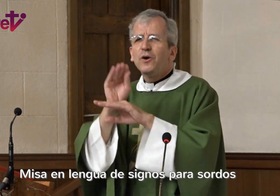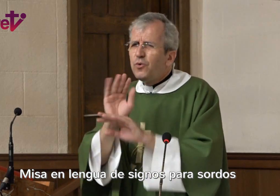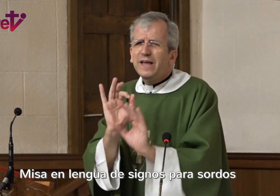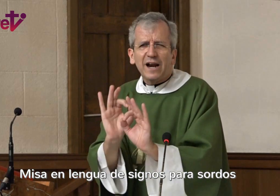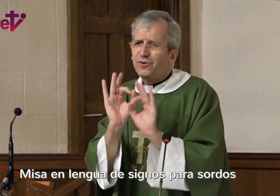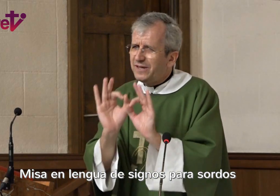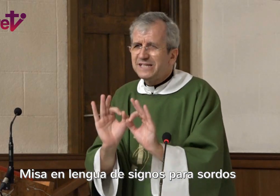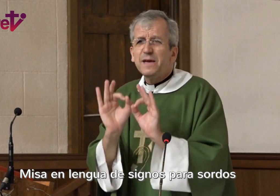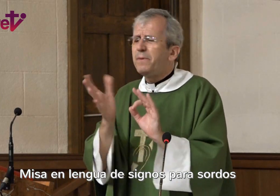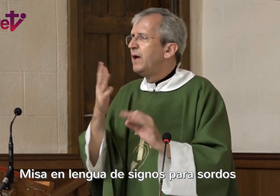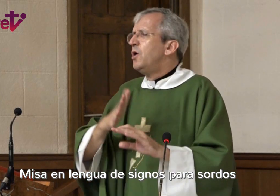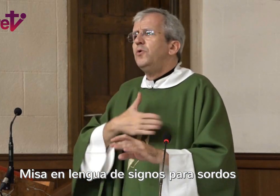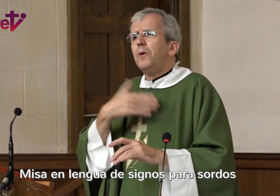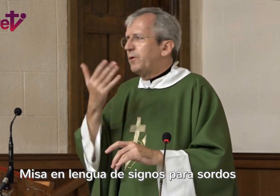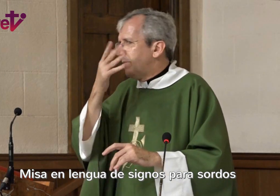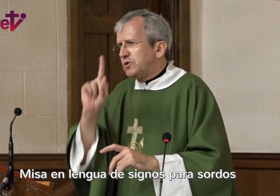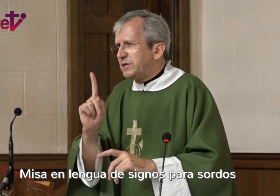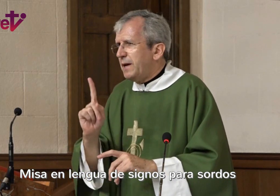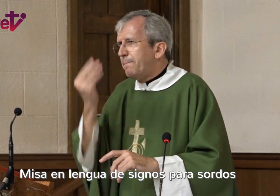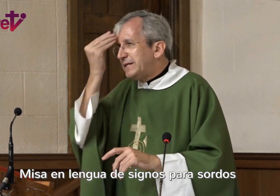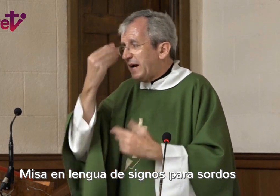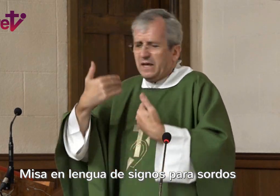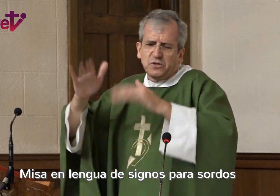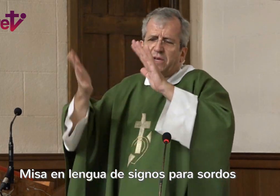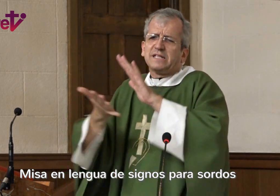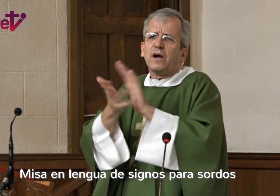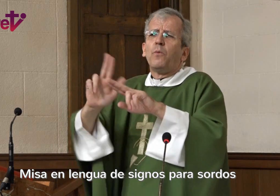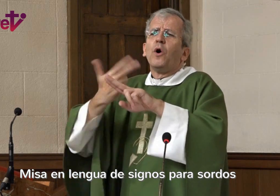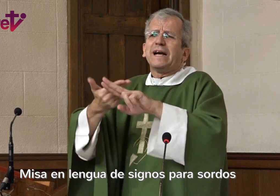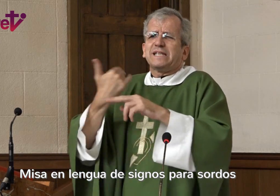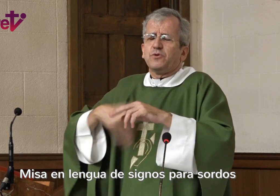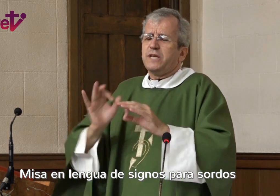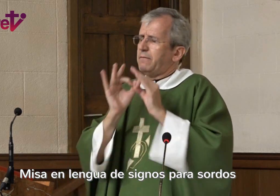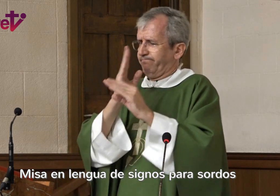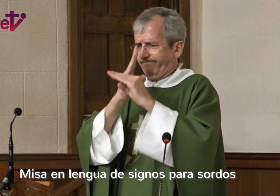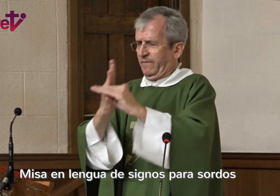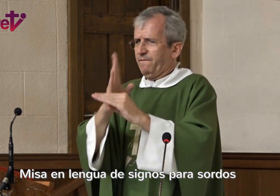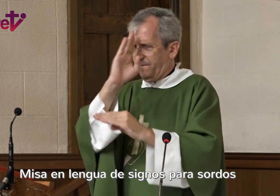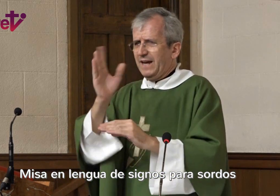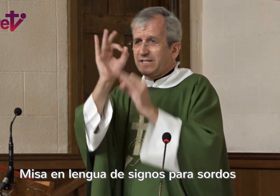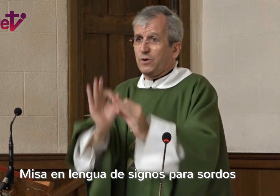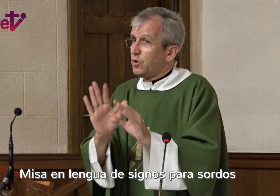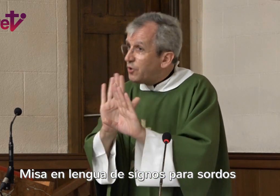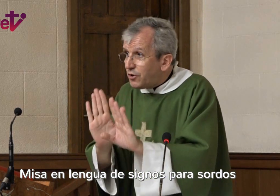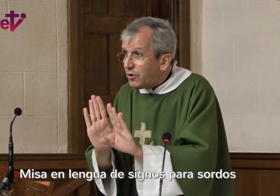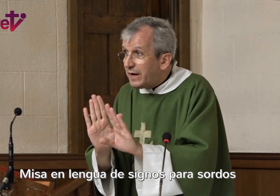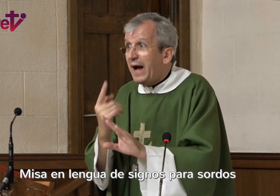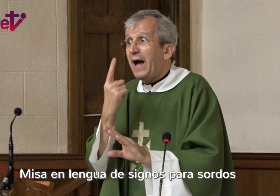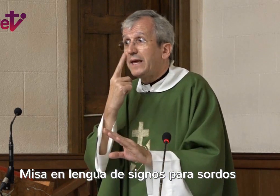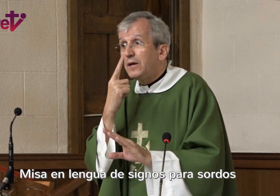cuidarlo siempre no podemos pensar que esto ya está casados ya fieles seguro no no hay